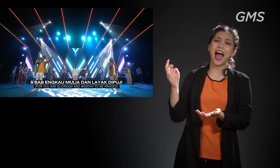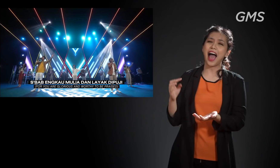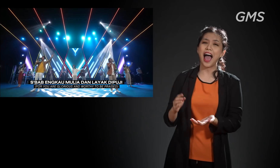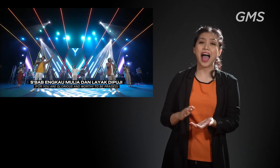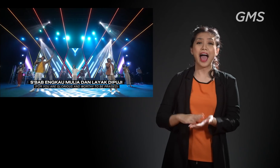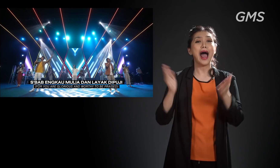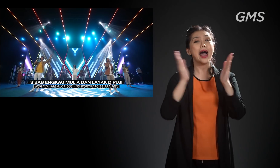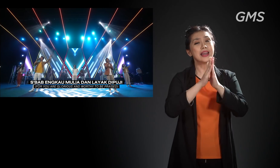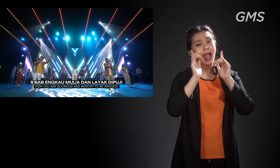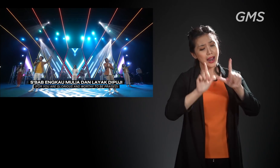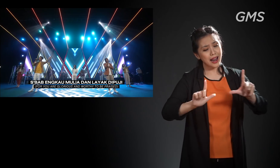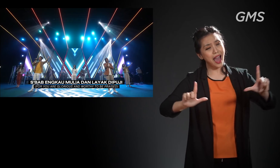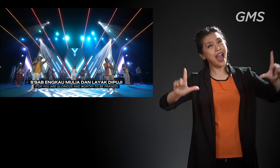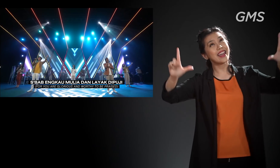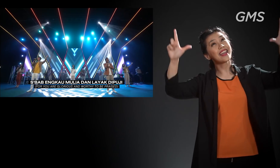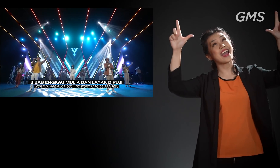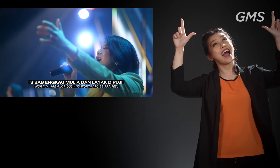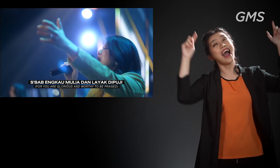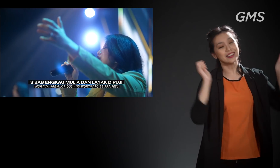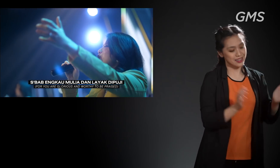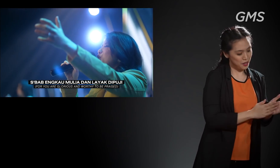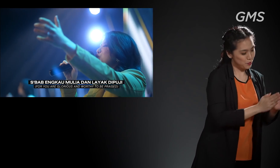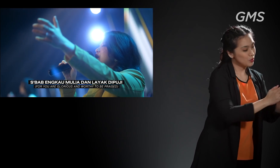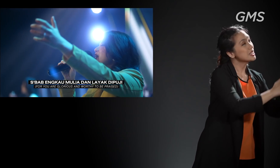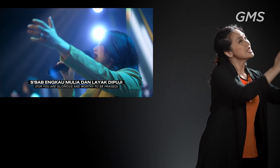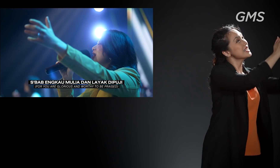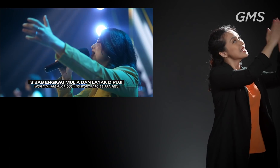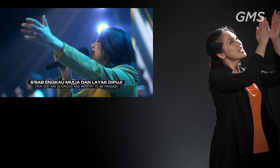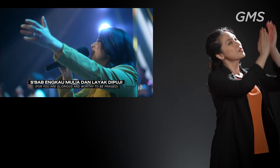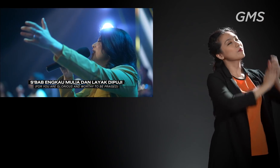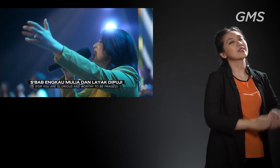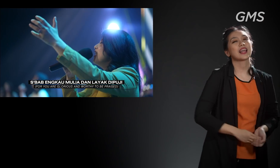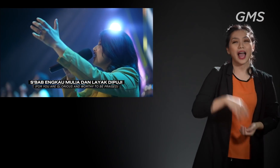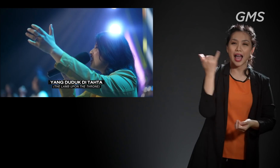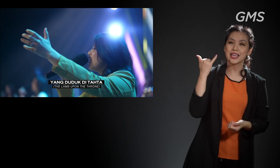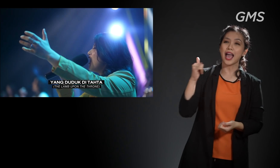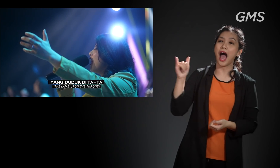mulia dan layak dipuji,